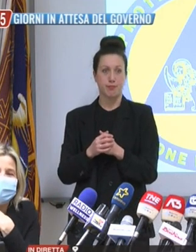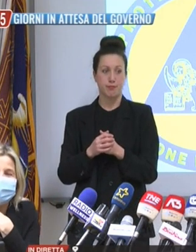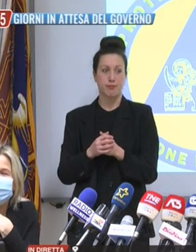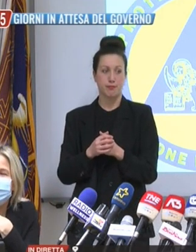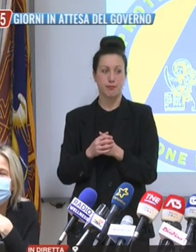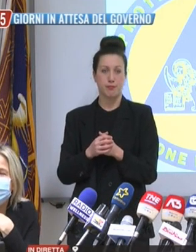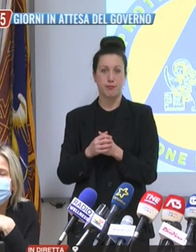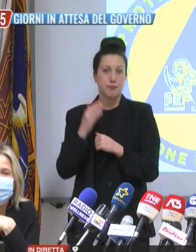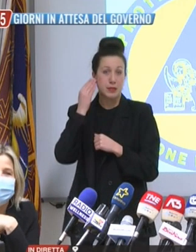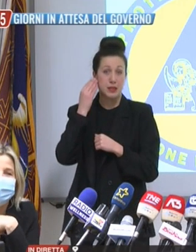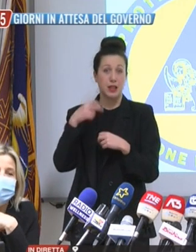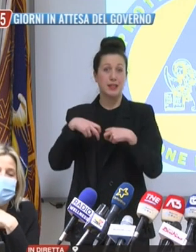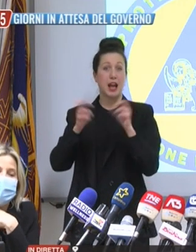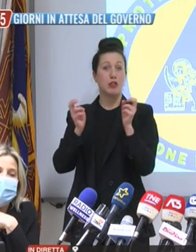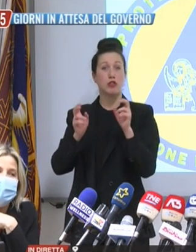Assolutamente.